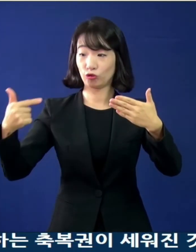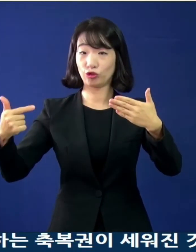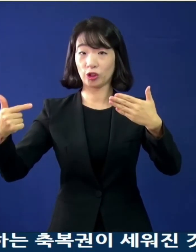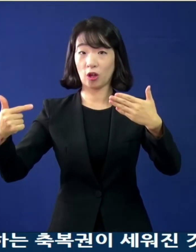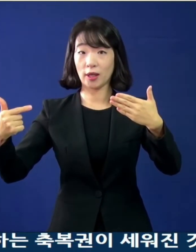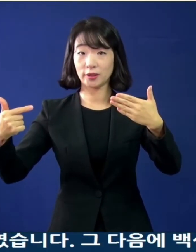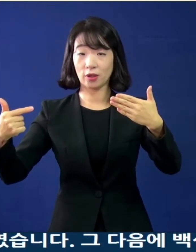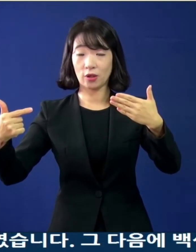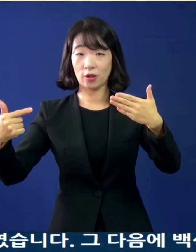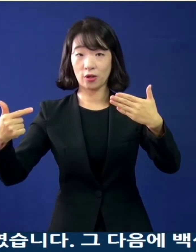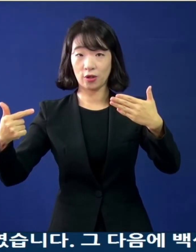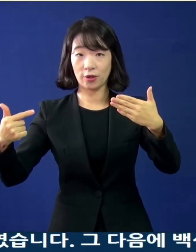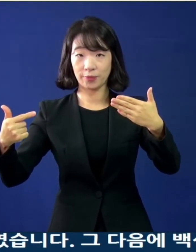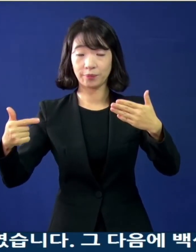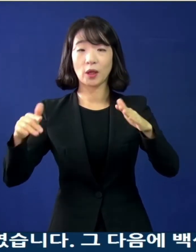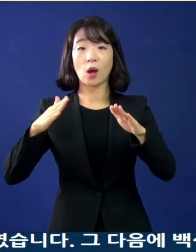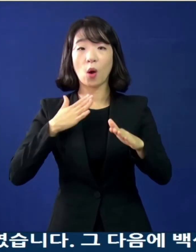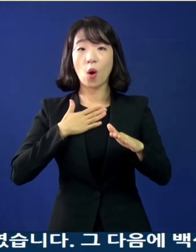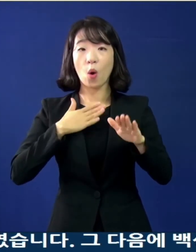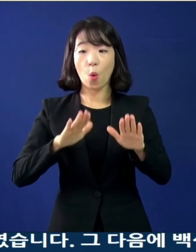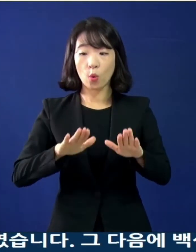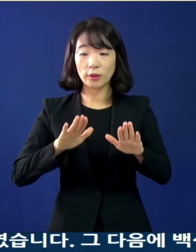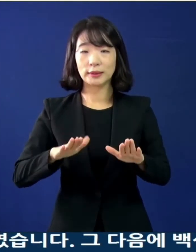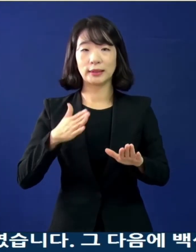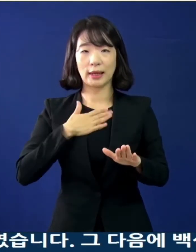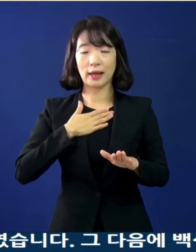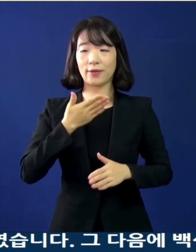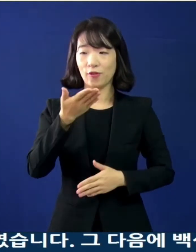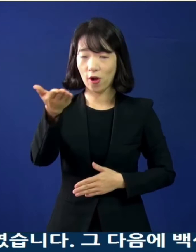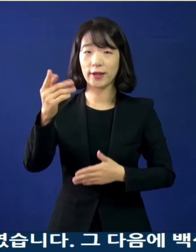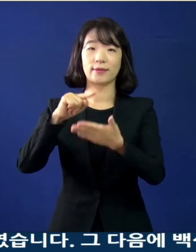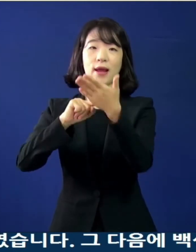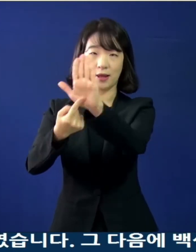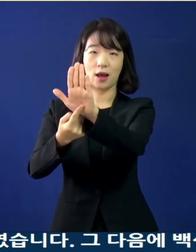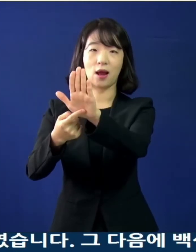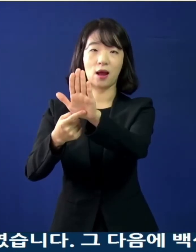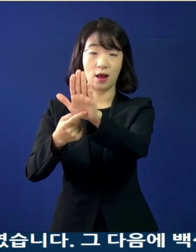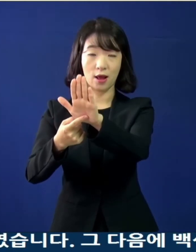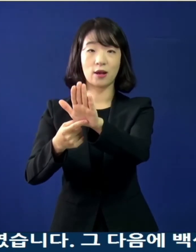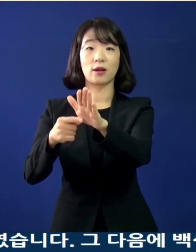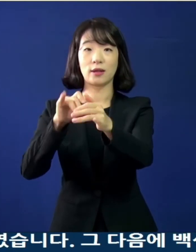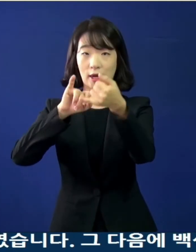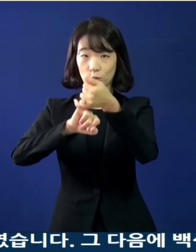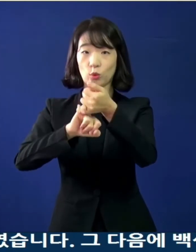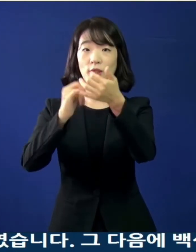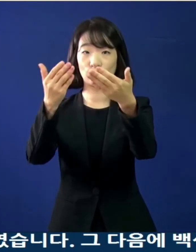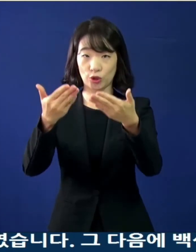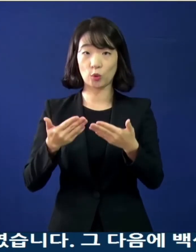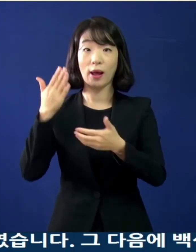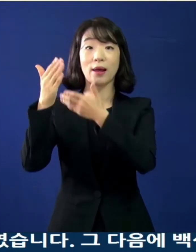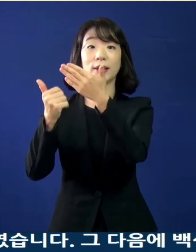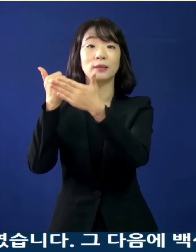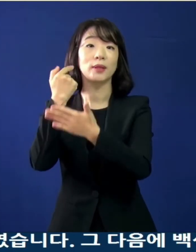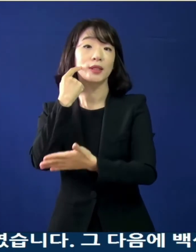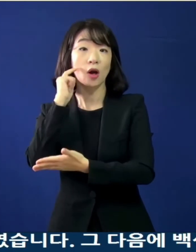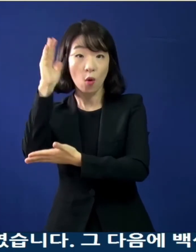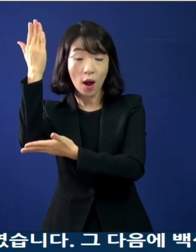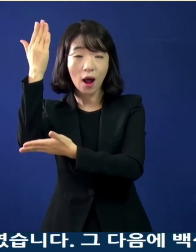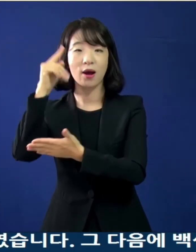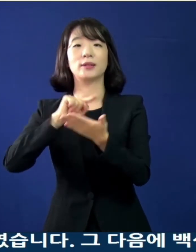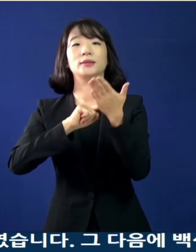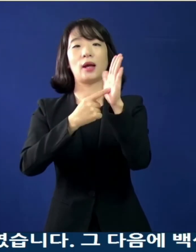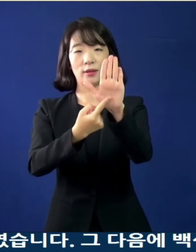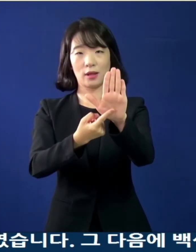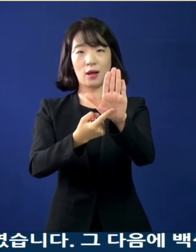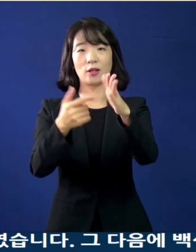통해서 여호와가 알려주시죠. 오늘 내가 너에게 나타나리라. 그 나타나는데 뭘 나타내리라? 하나님의 영광을 나타내리라.